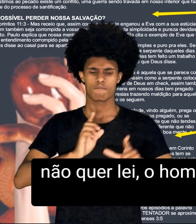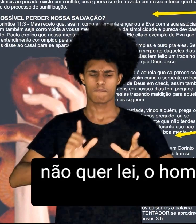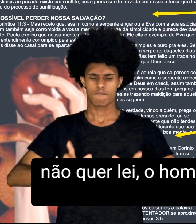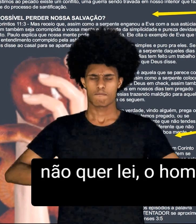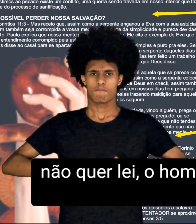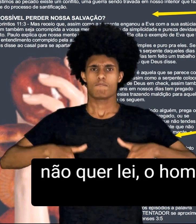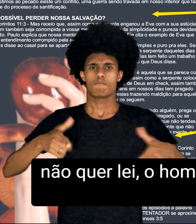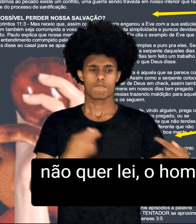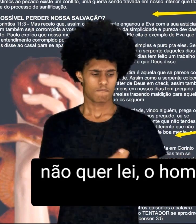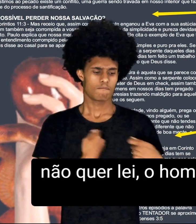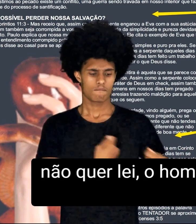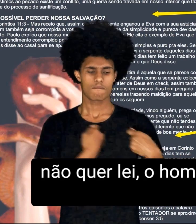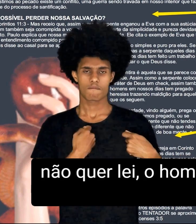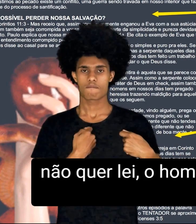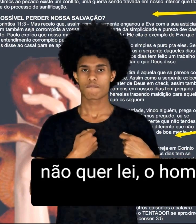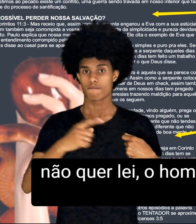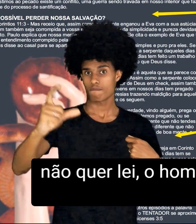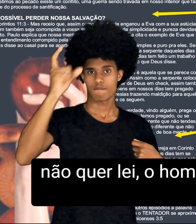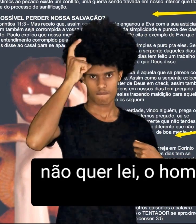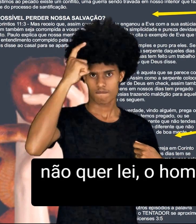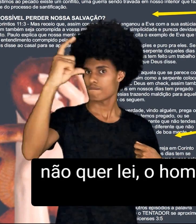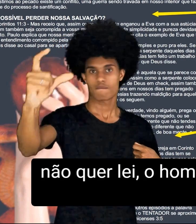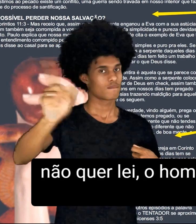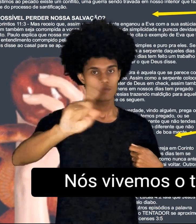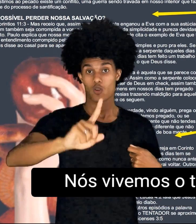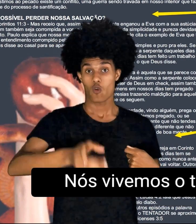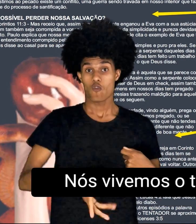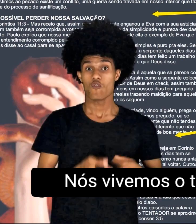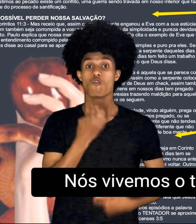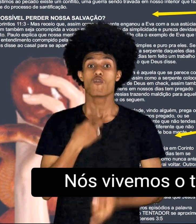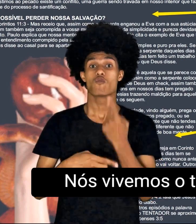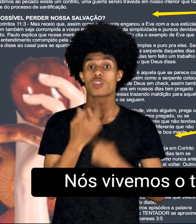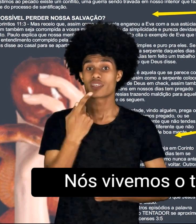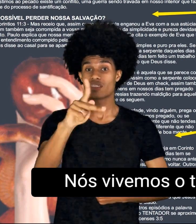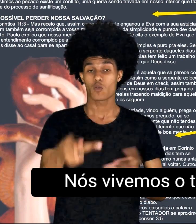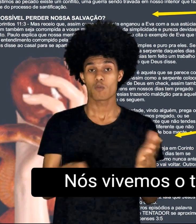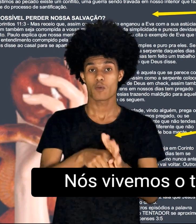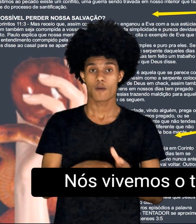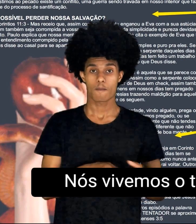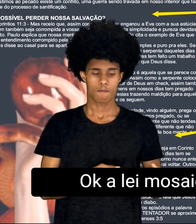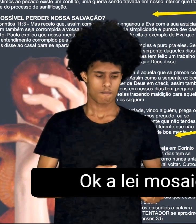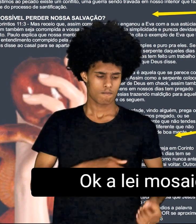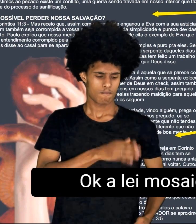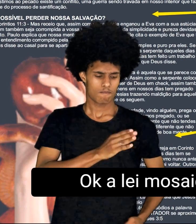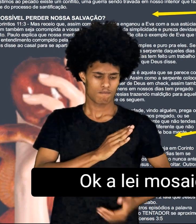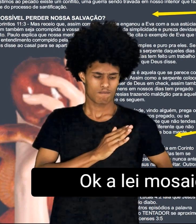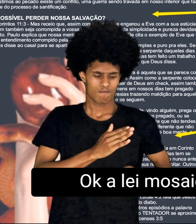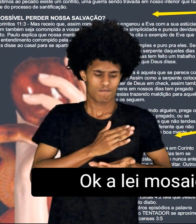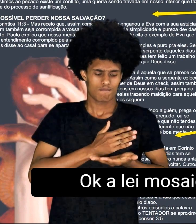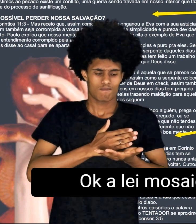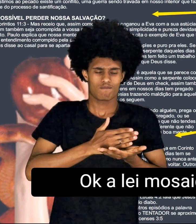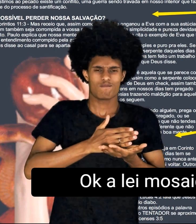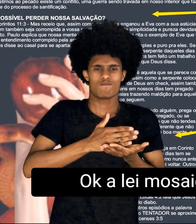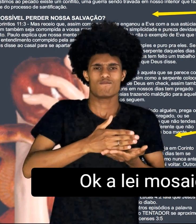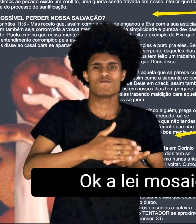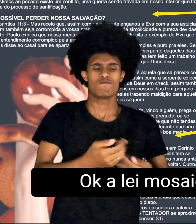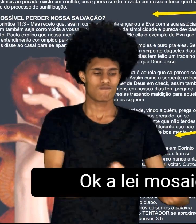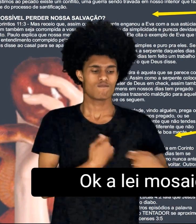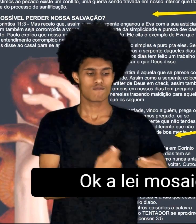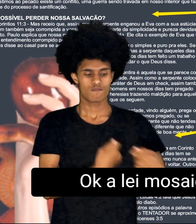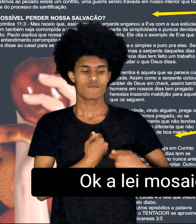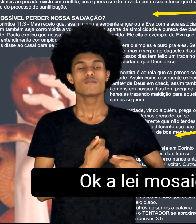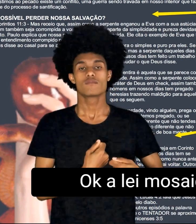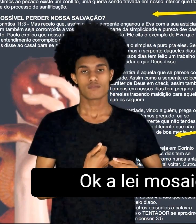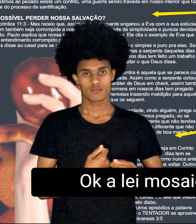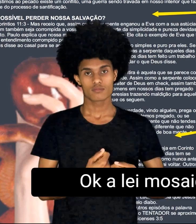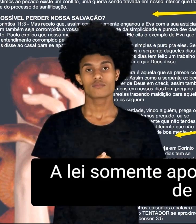não quer lei. O homem quer viver afastado da lei, ok? Nós vivemos o tempo da graça, não da lei, ok? A lei mosaica não podia